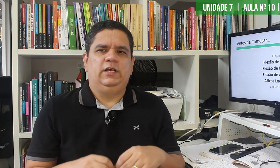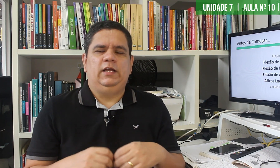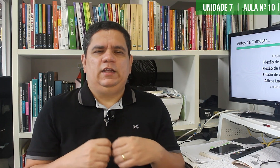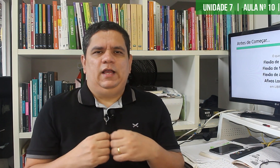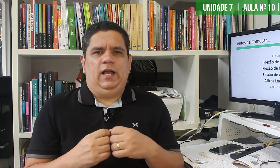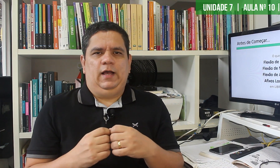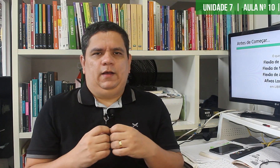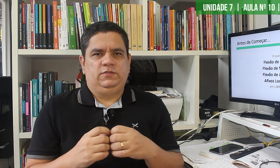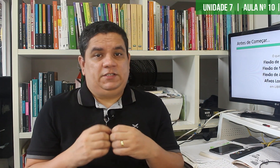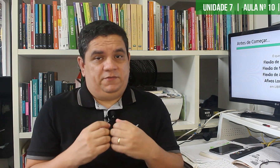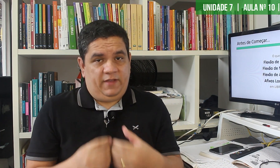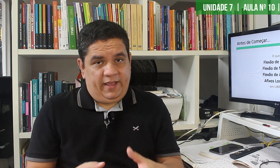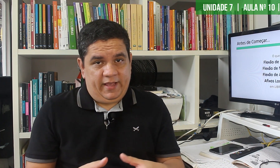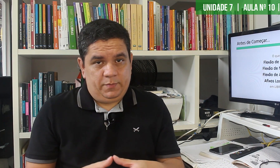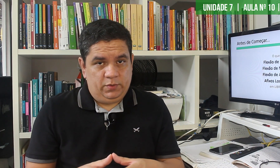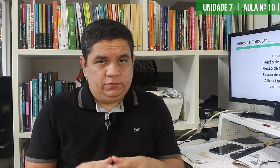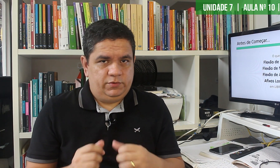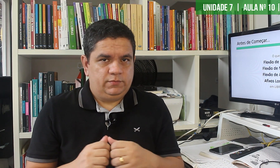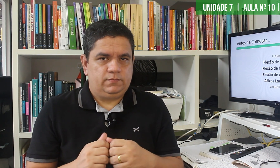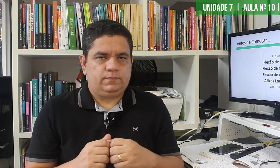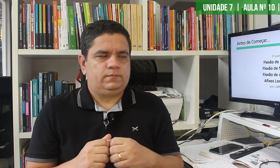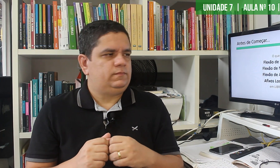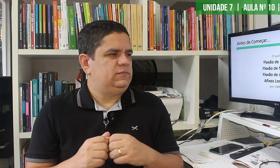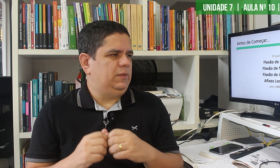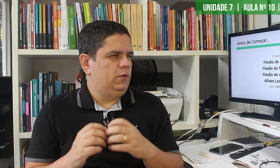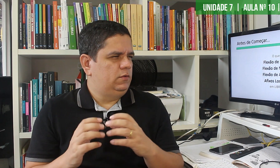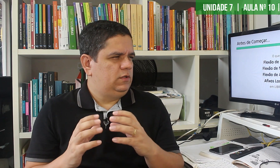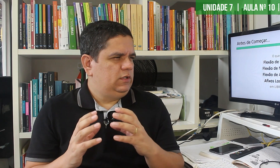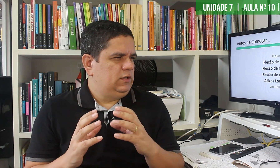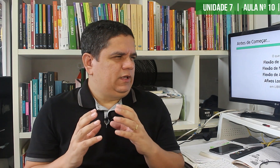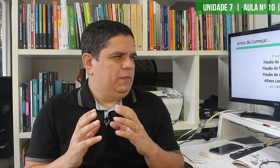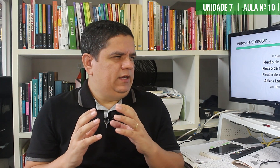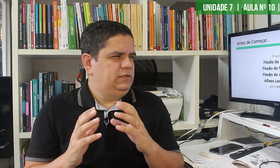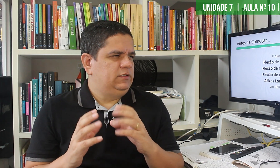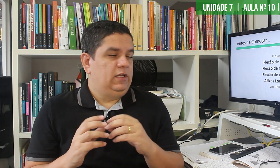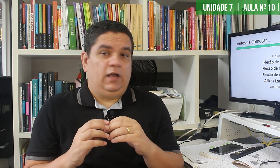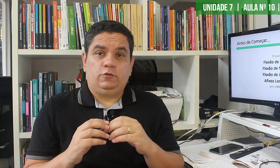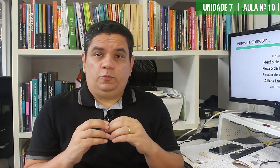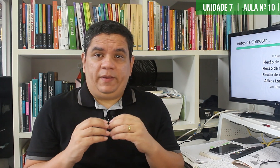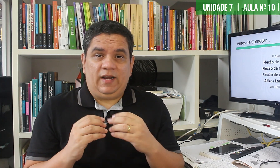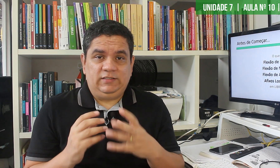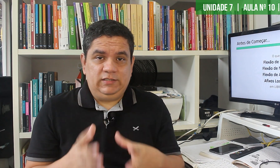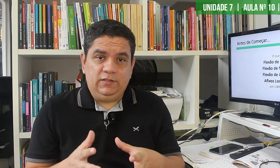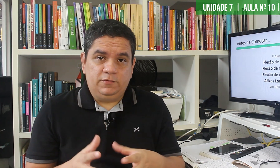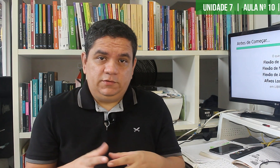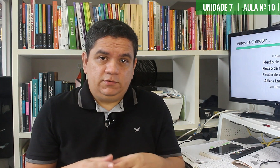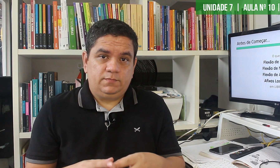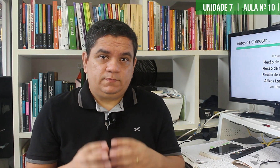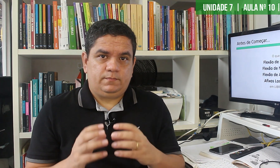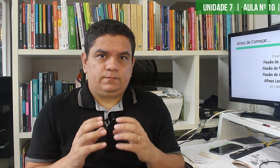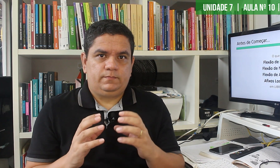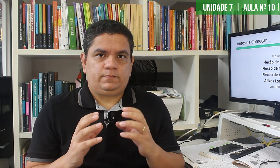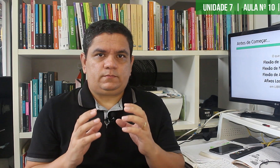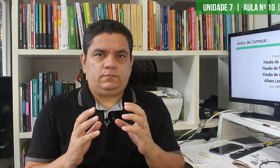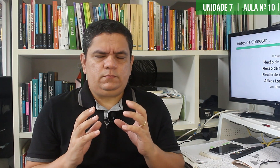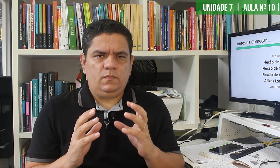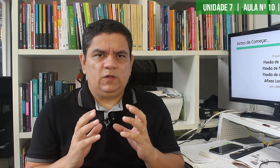né, aos advérbios, tá bom? O que mais? Aos superlativos. Ou